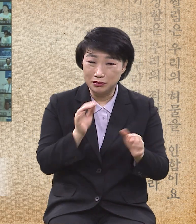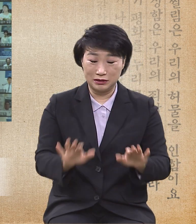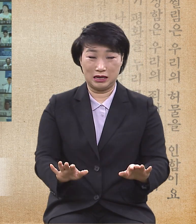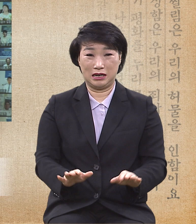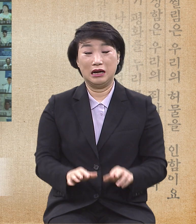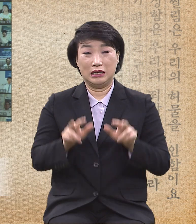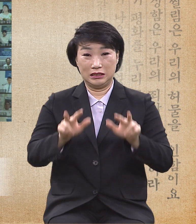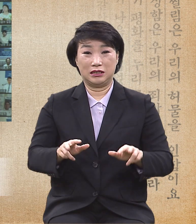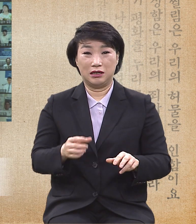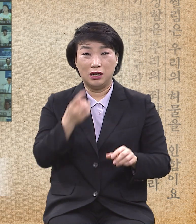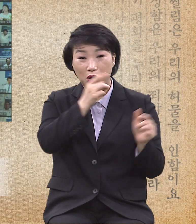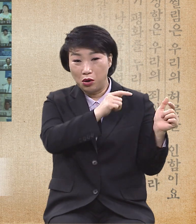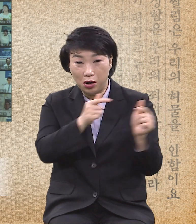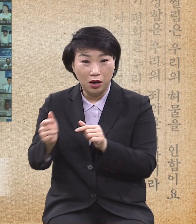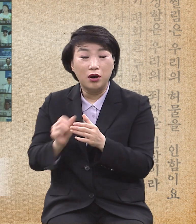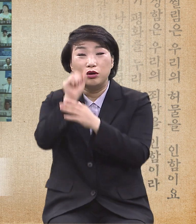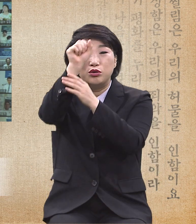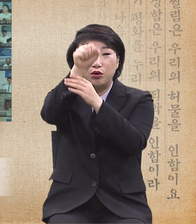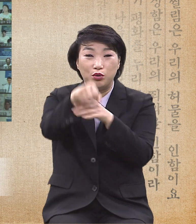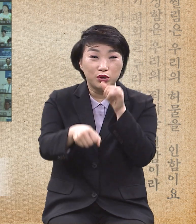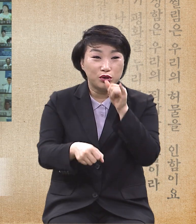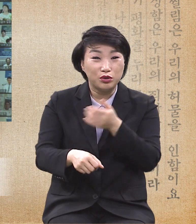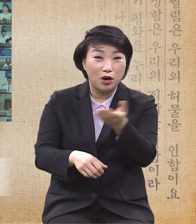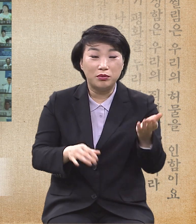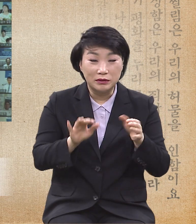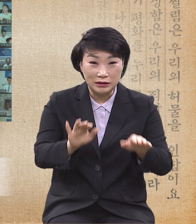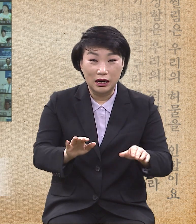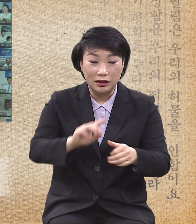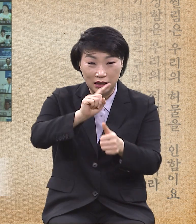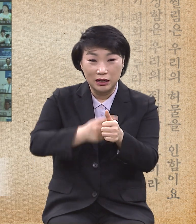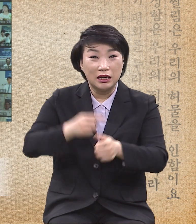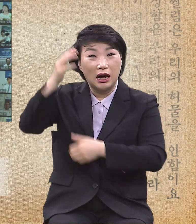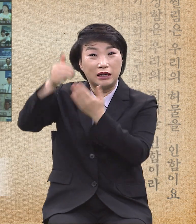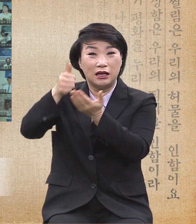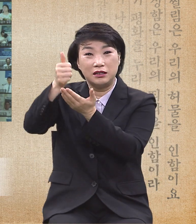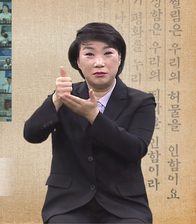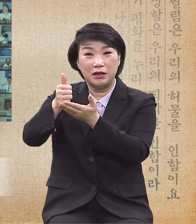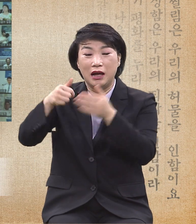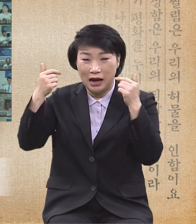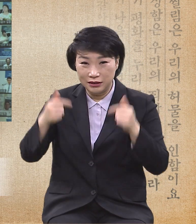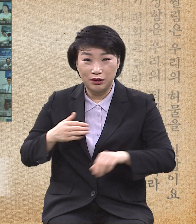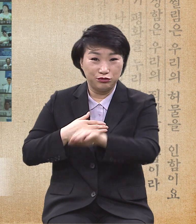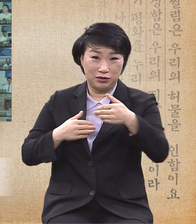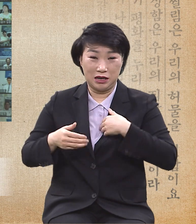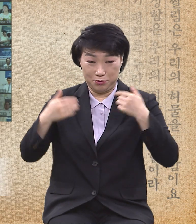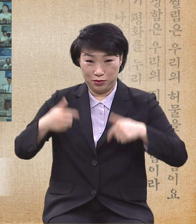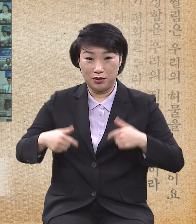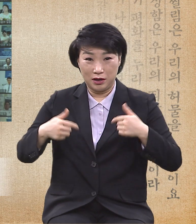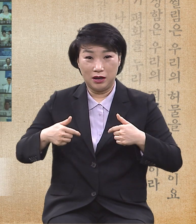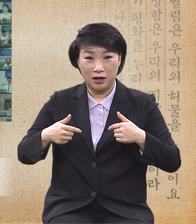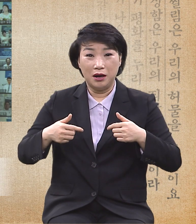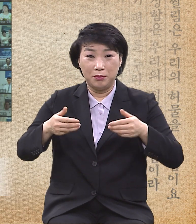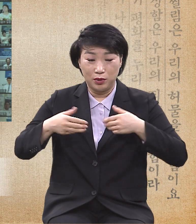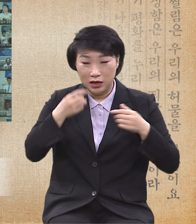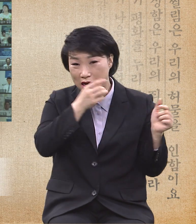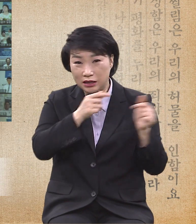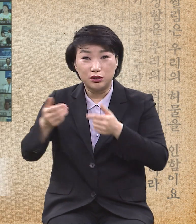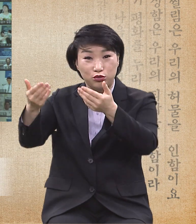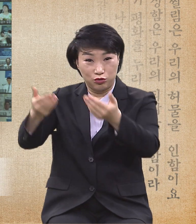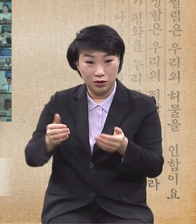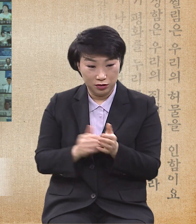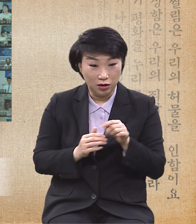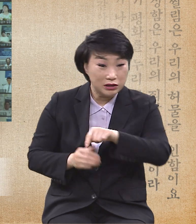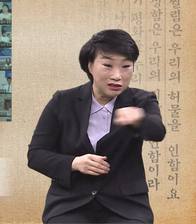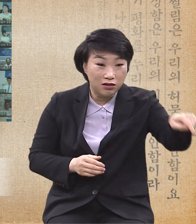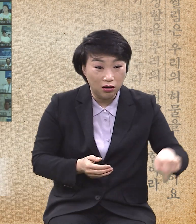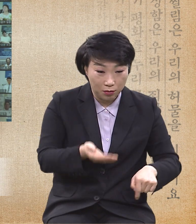오백과가 물어가는 것은 당연히 하나님이 일용할 양식을 주시는 거예요. 그것 가지고